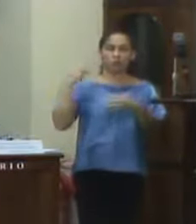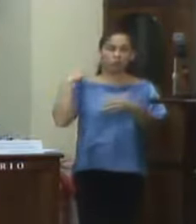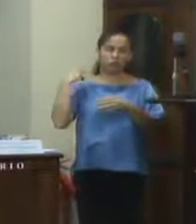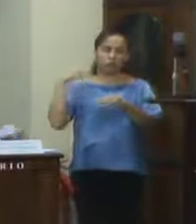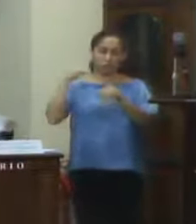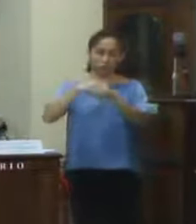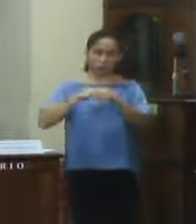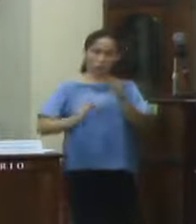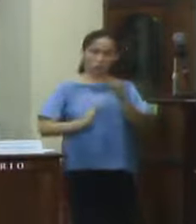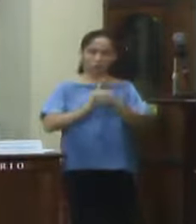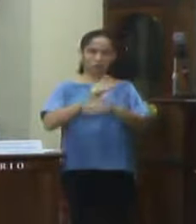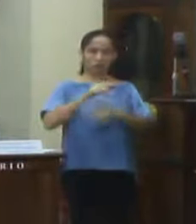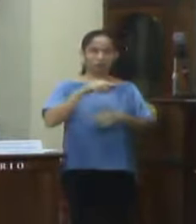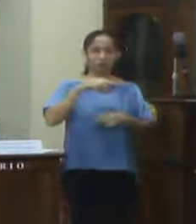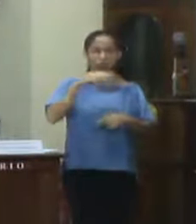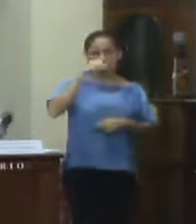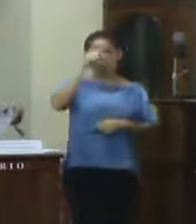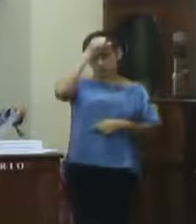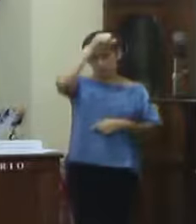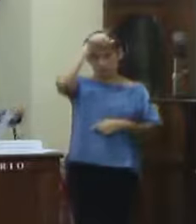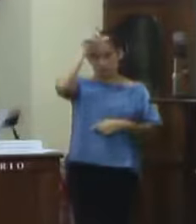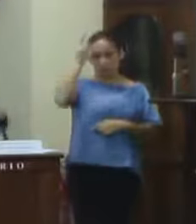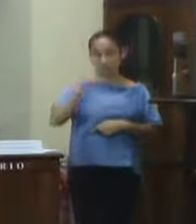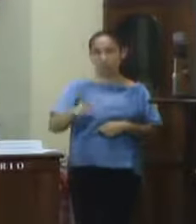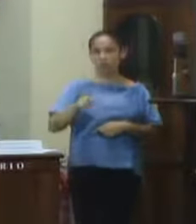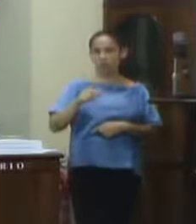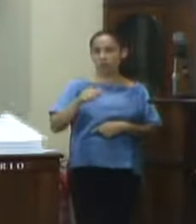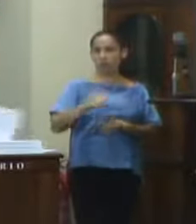2018. Luiz Fernando Furtado da Graça, prefeito.